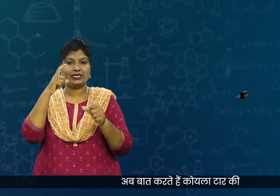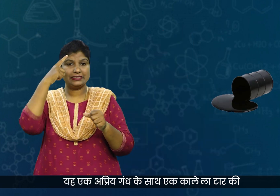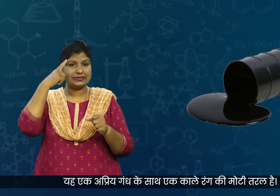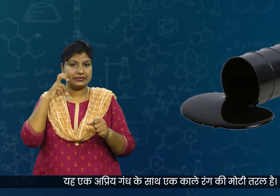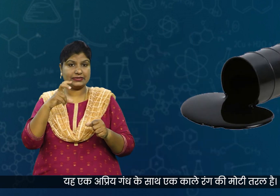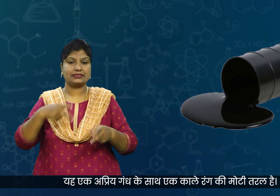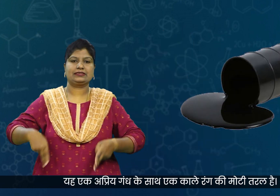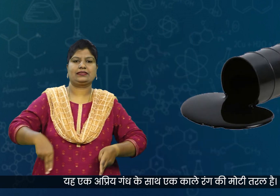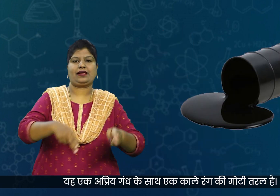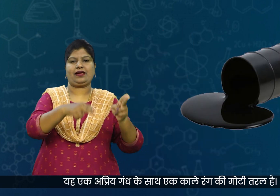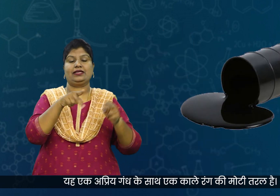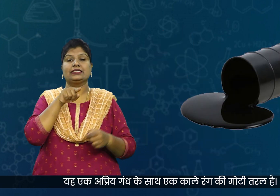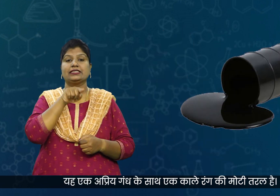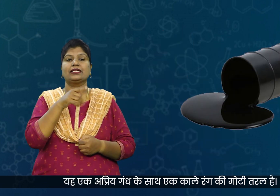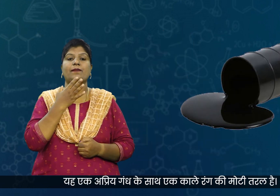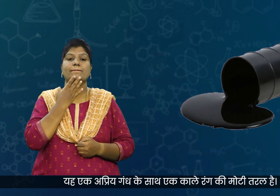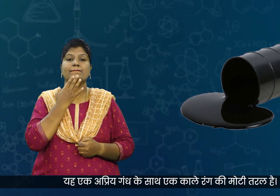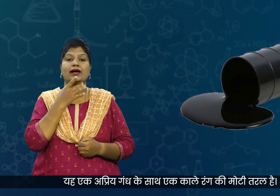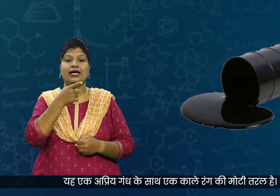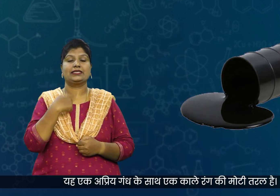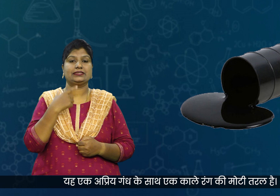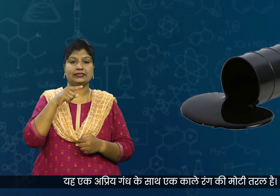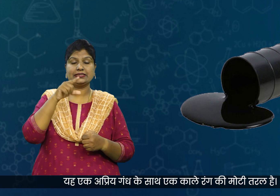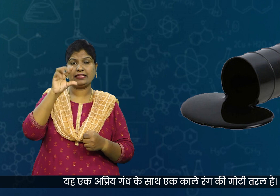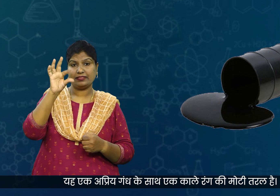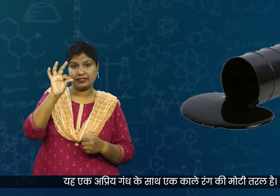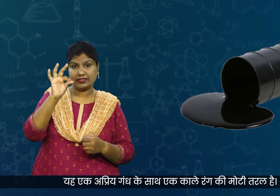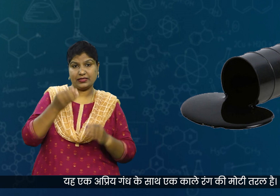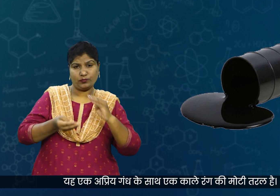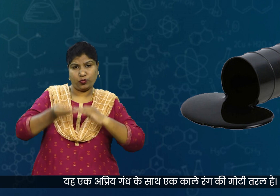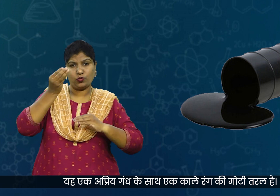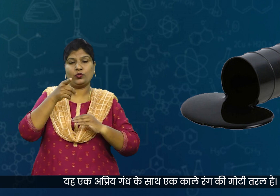ये एक अप्रिय गंध के साथ एक काले रंग की मोटी तरल है।